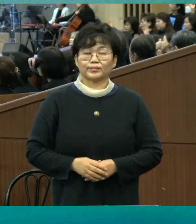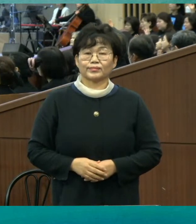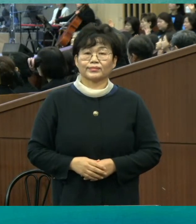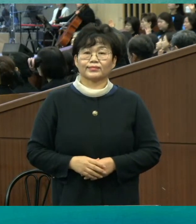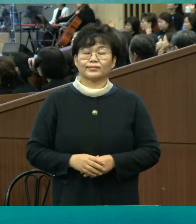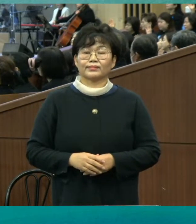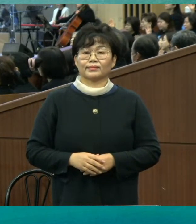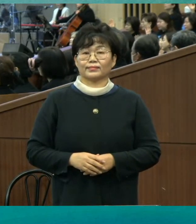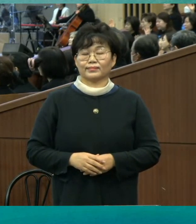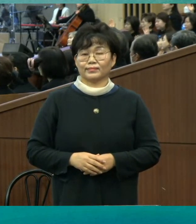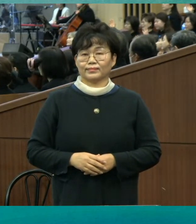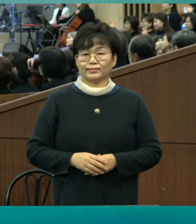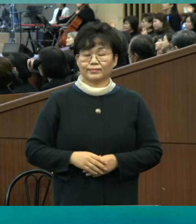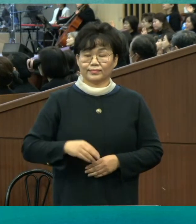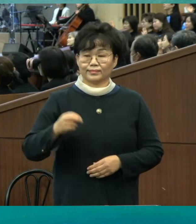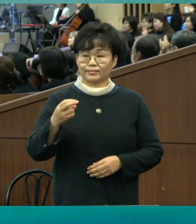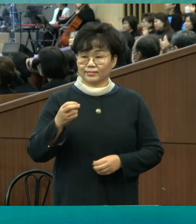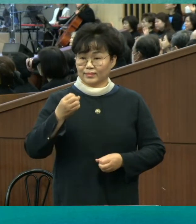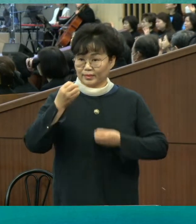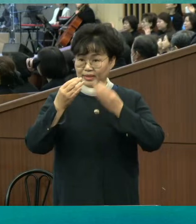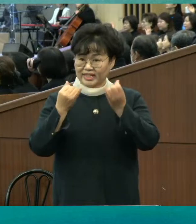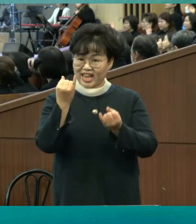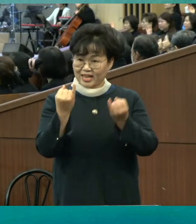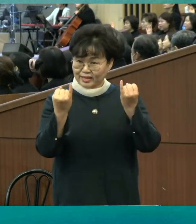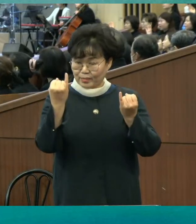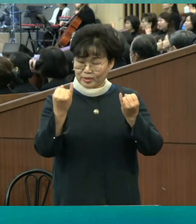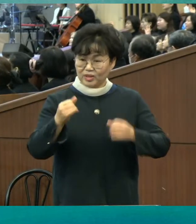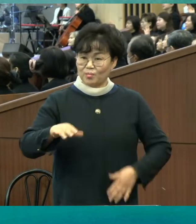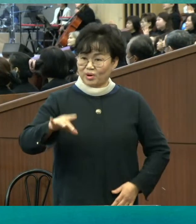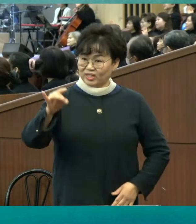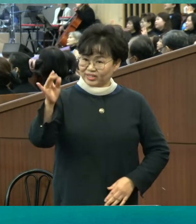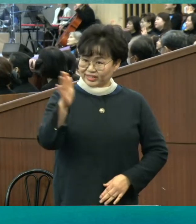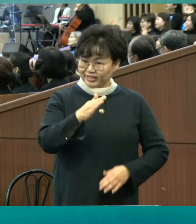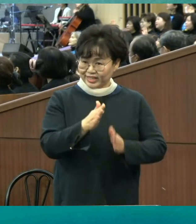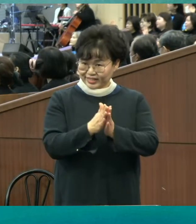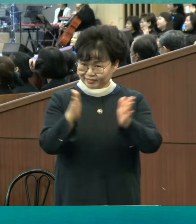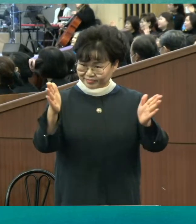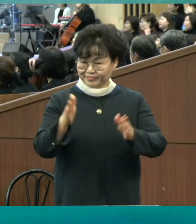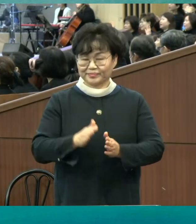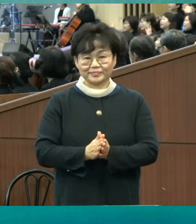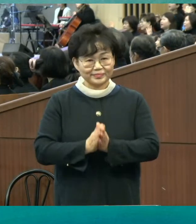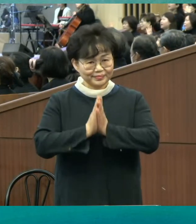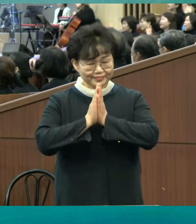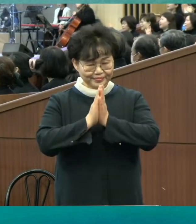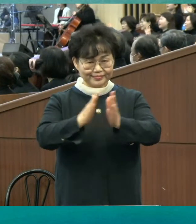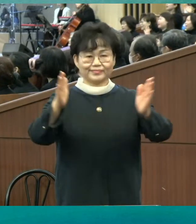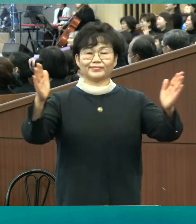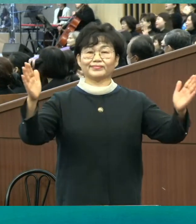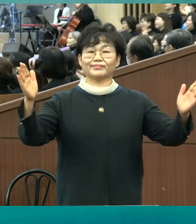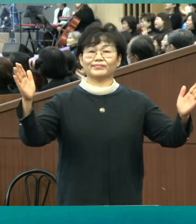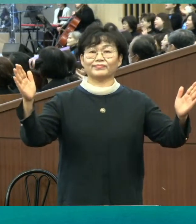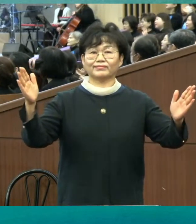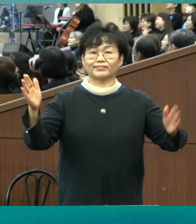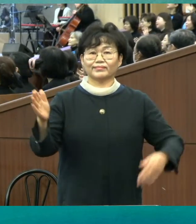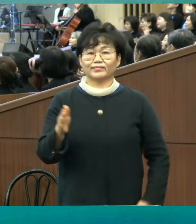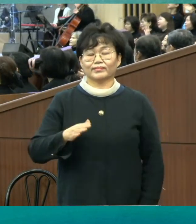은혜 이번에 고백하실 때 우리 자매님들이 먼저 시작됐네 시작됐네